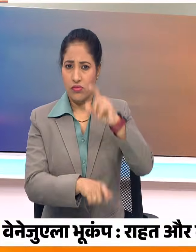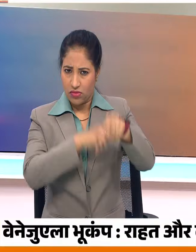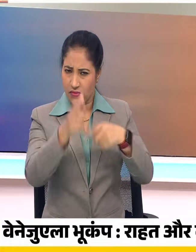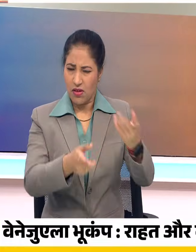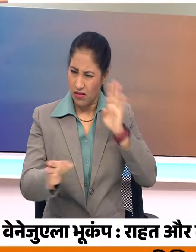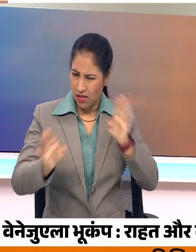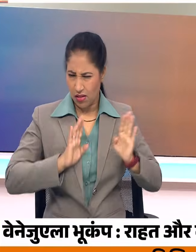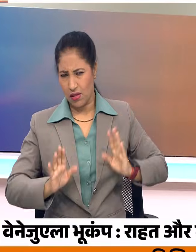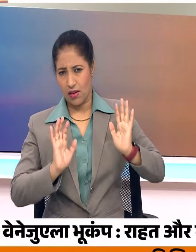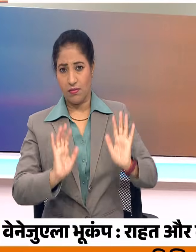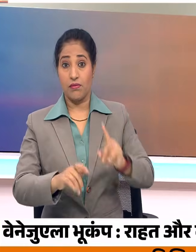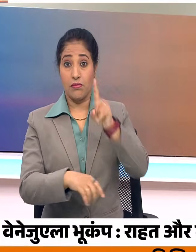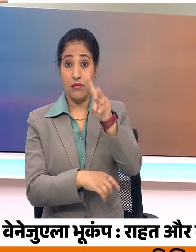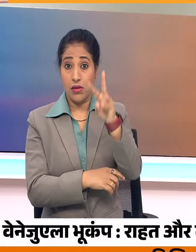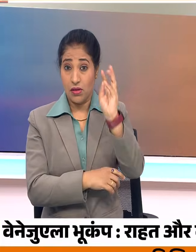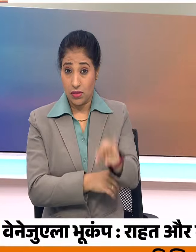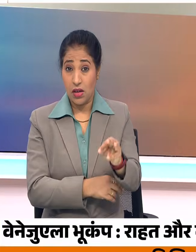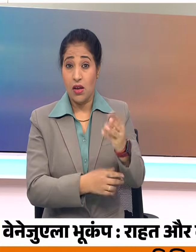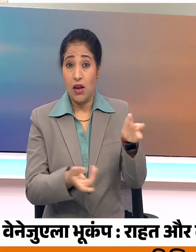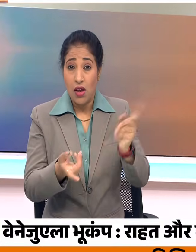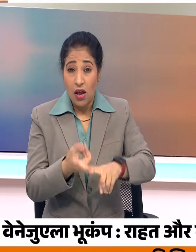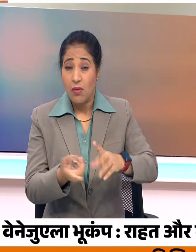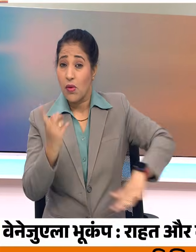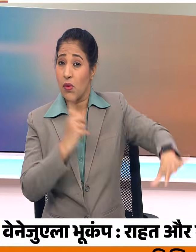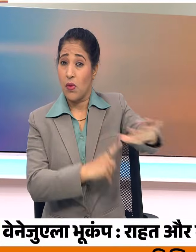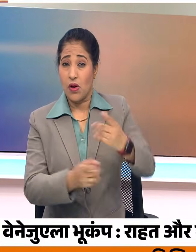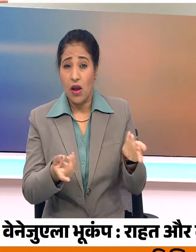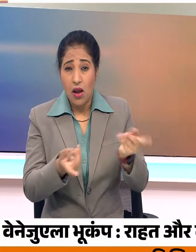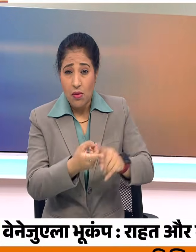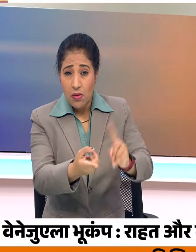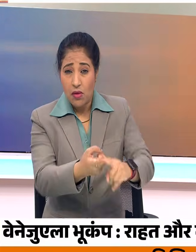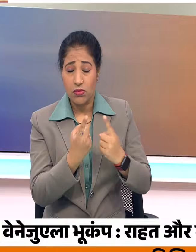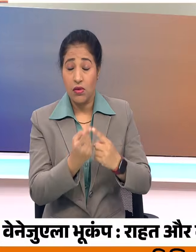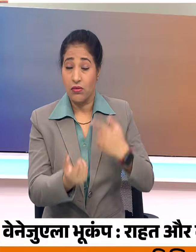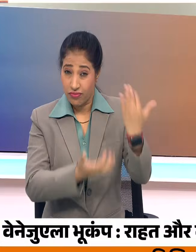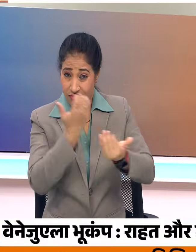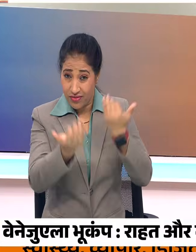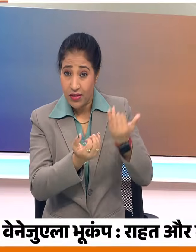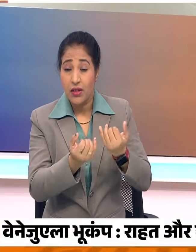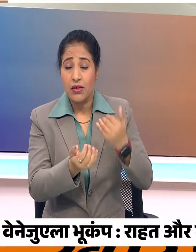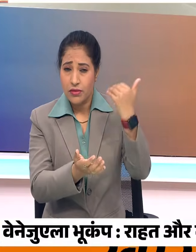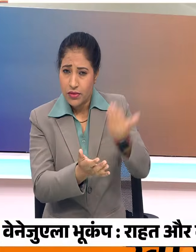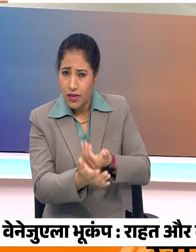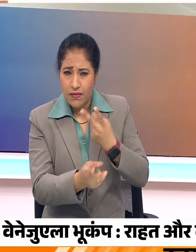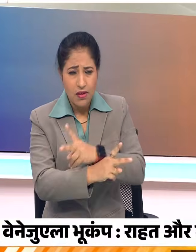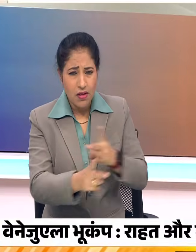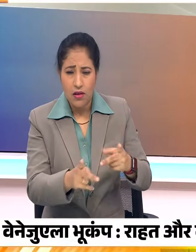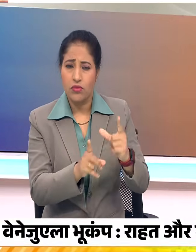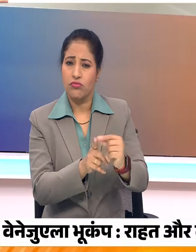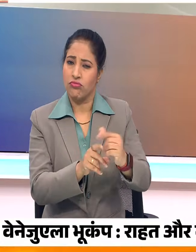घायल, 12000 से अधिक विस्थापित। लगातार जारी राहत और बचाव अभियान।